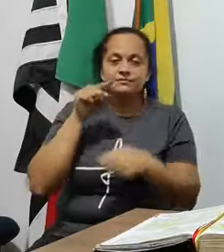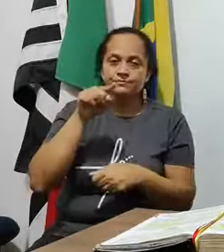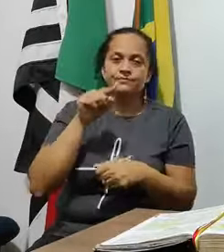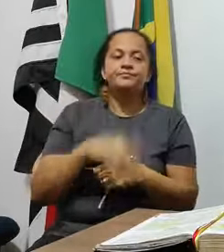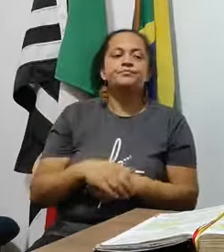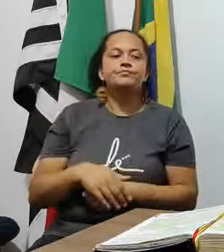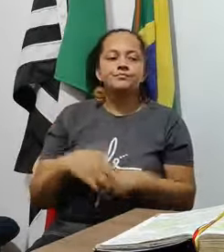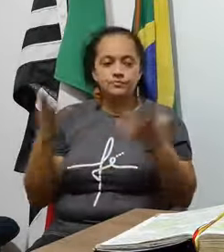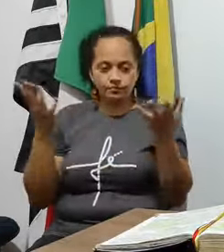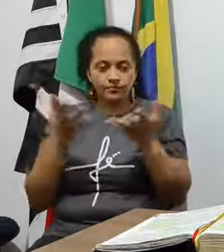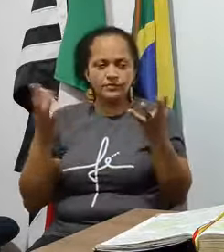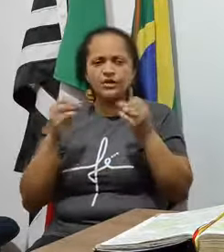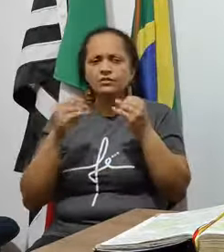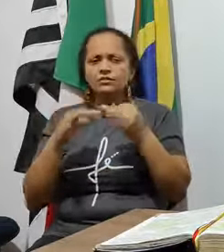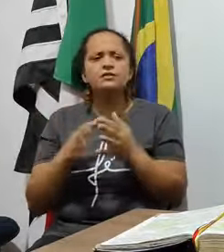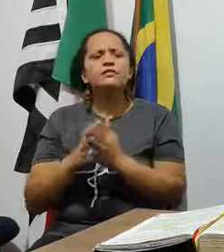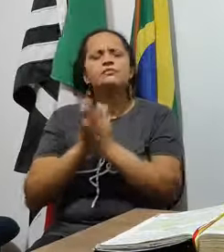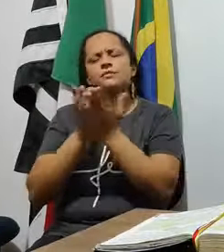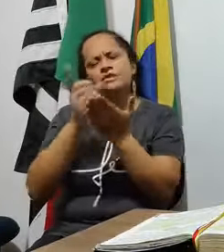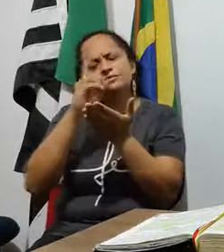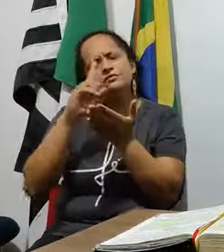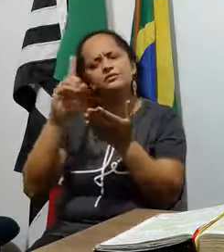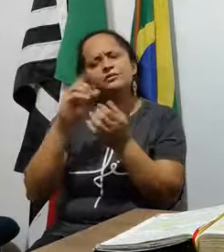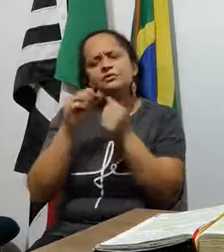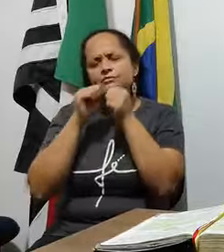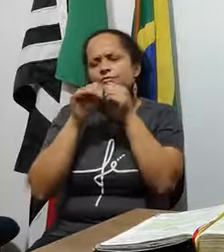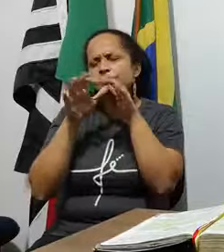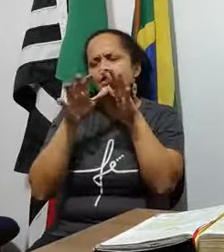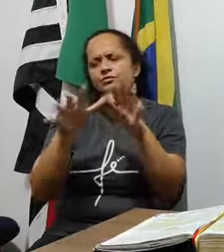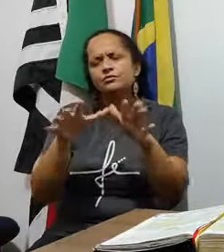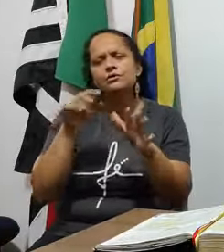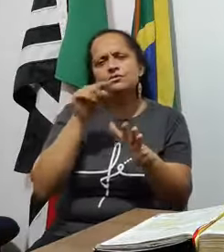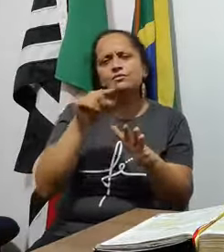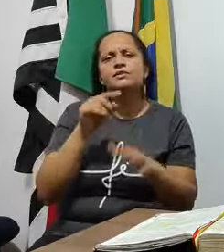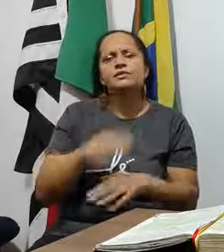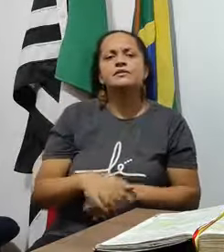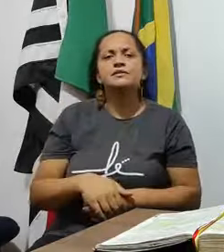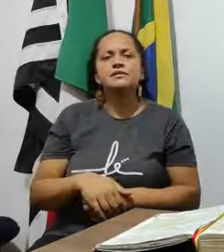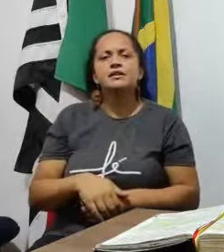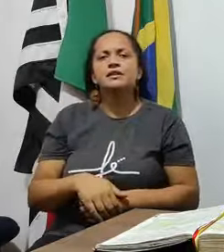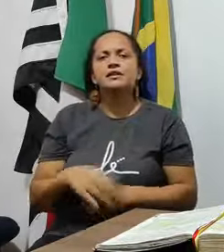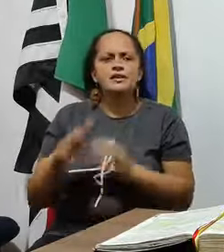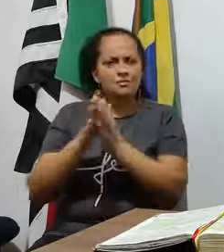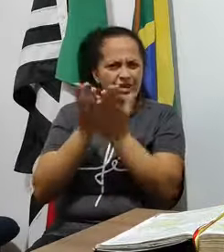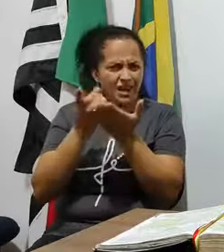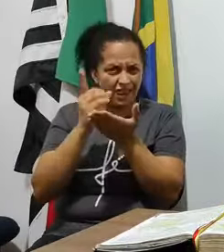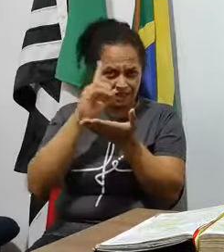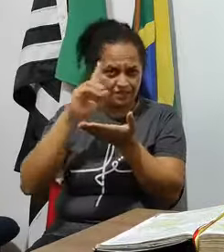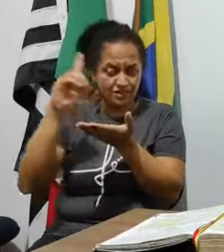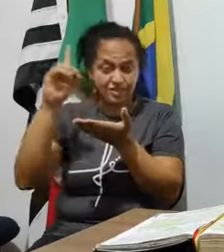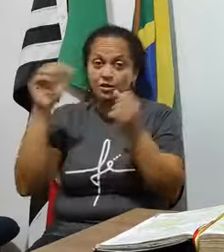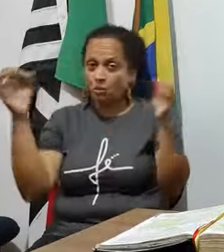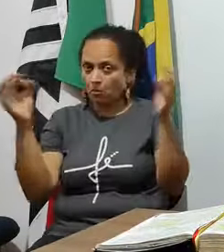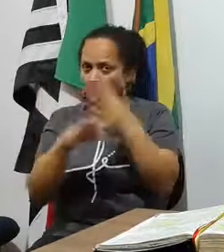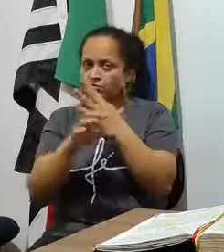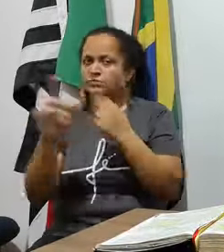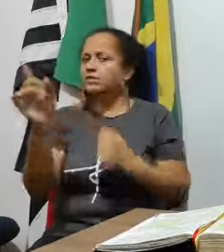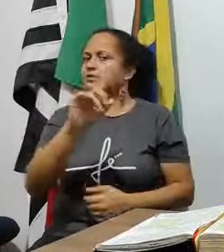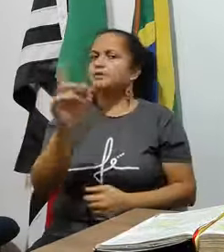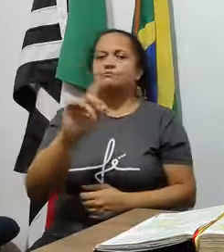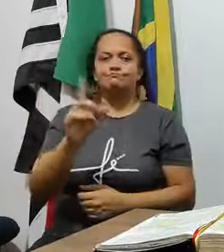grandemente. E essa palavra aqui não é uma palavra que a gente busca pronta na internet, sabe? Não, isso